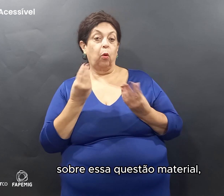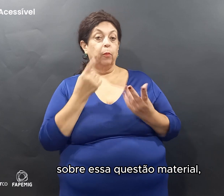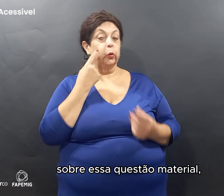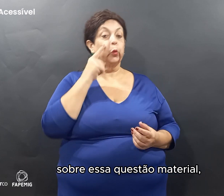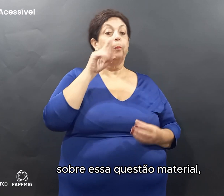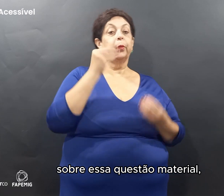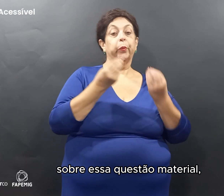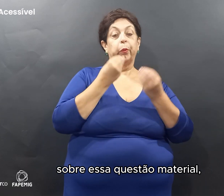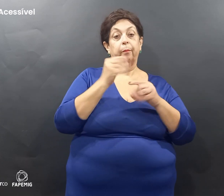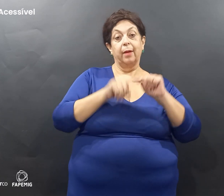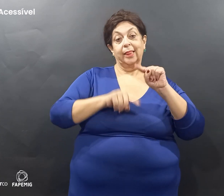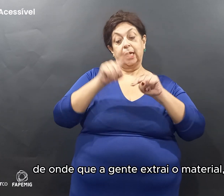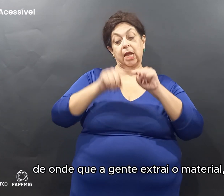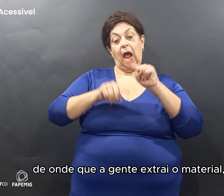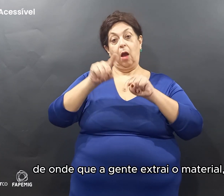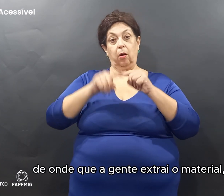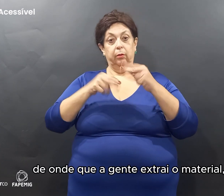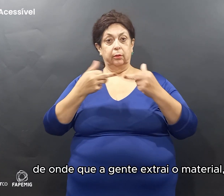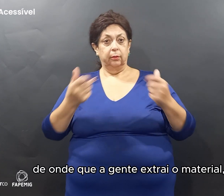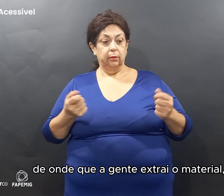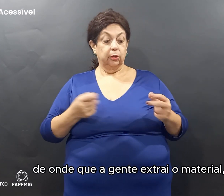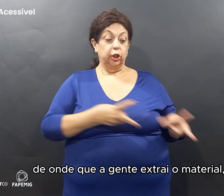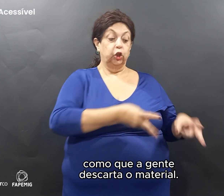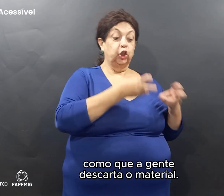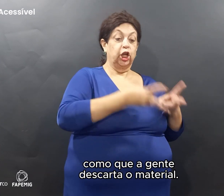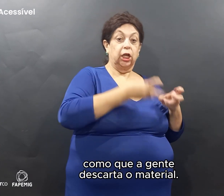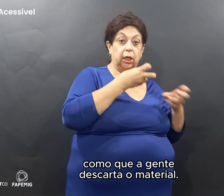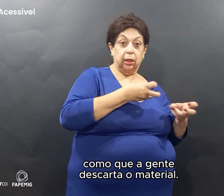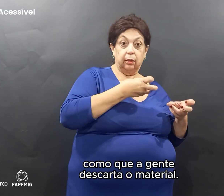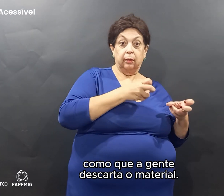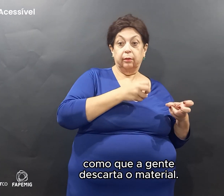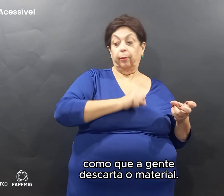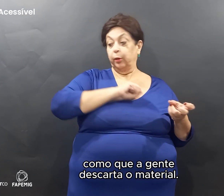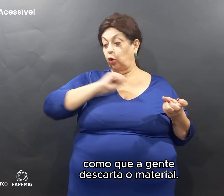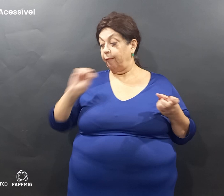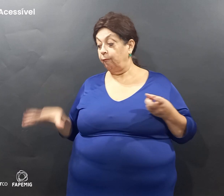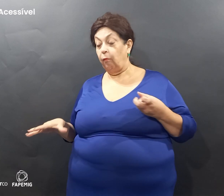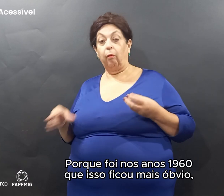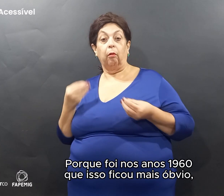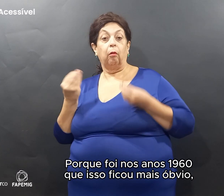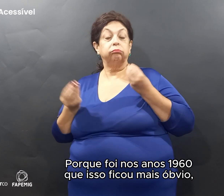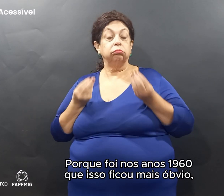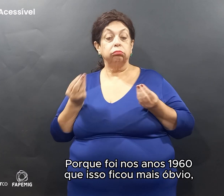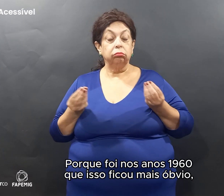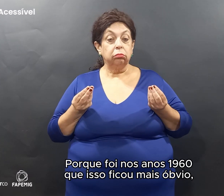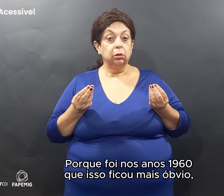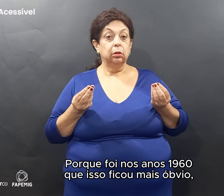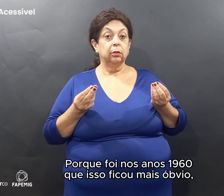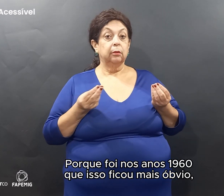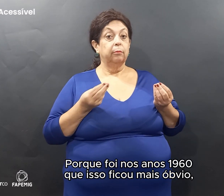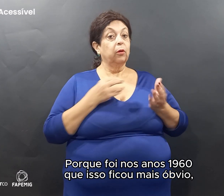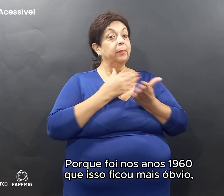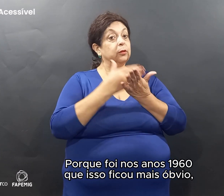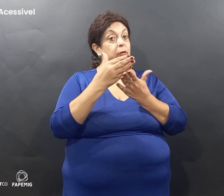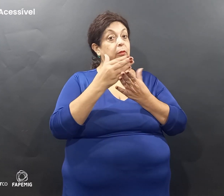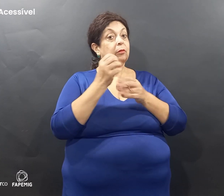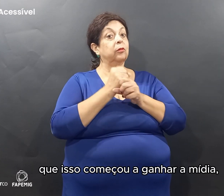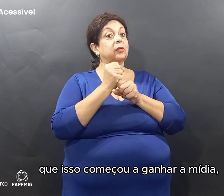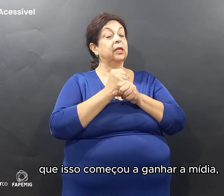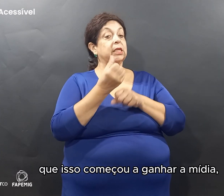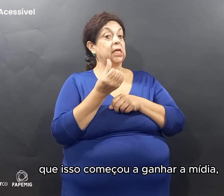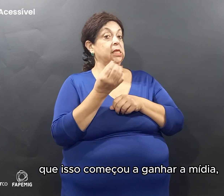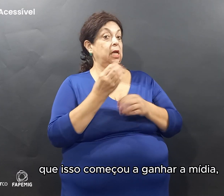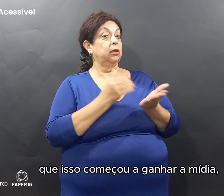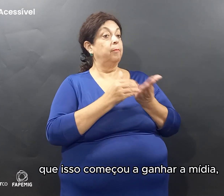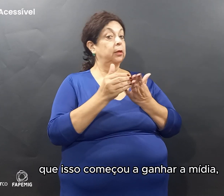sobre essa questão material. De onde que a gente extrai o material, como que a gente descarta o material. porque foi nos anos 60 que isso ficou mais óbvio, que